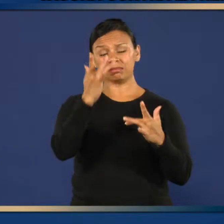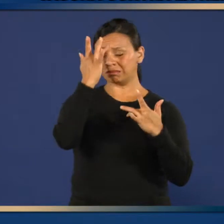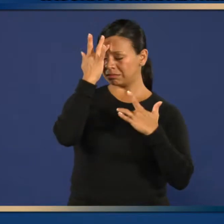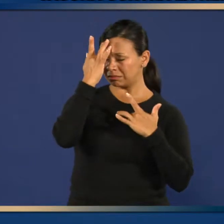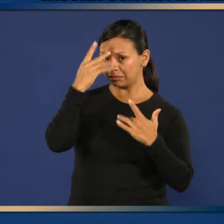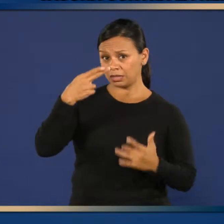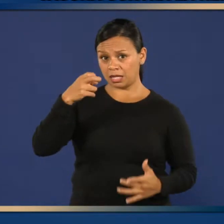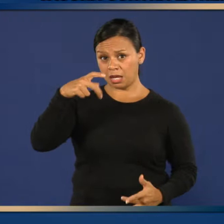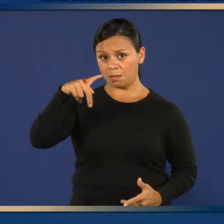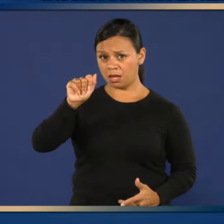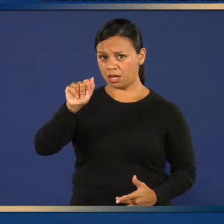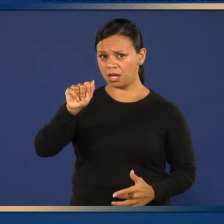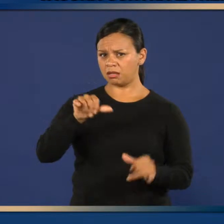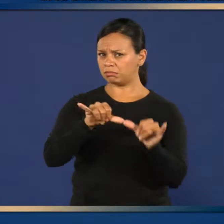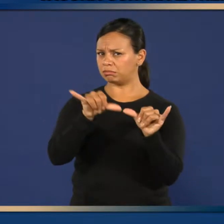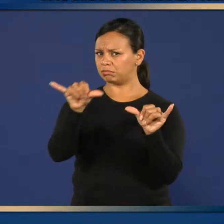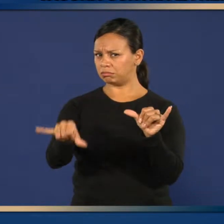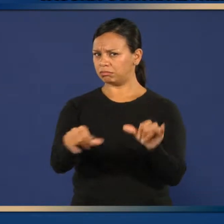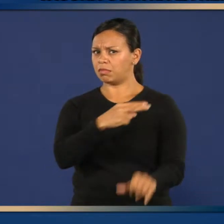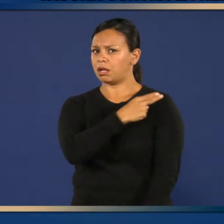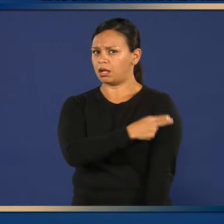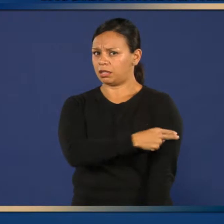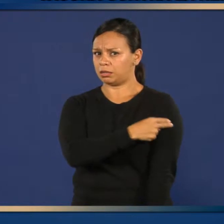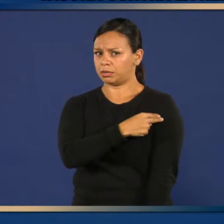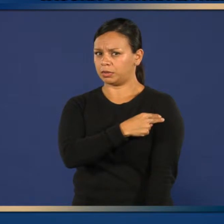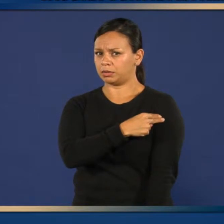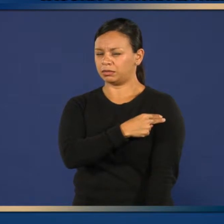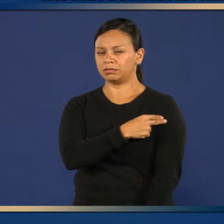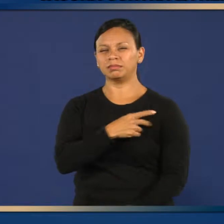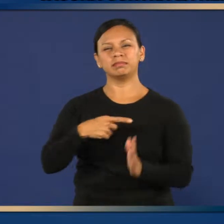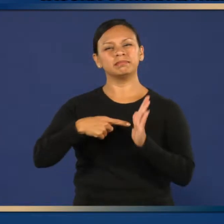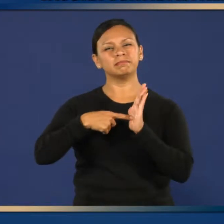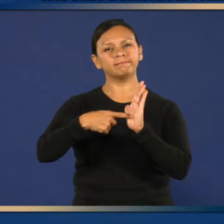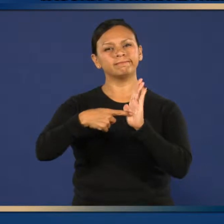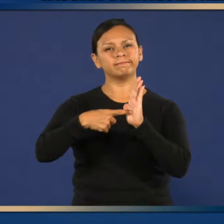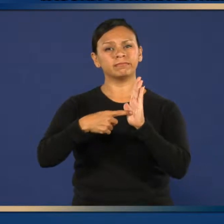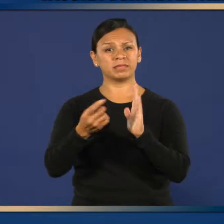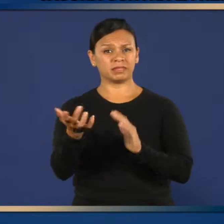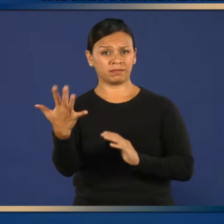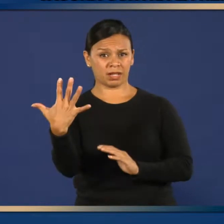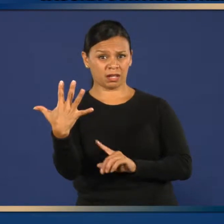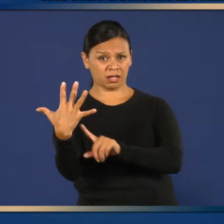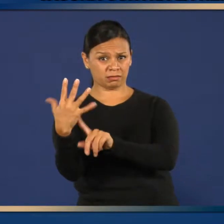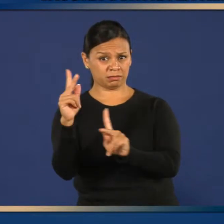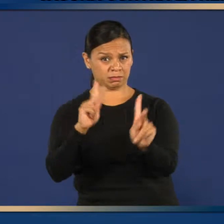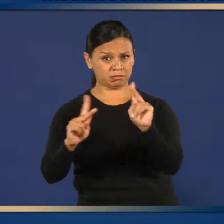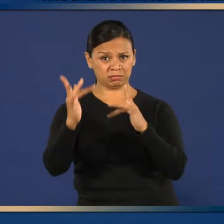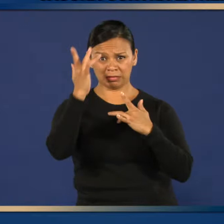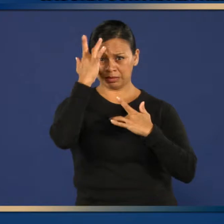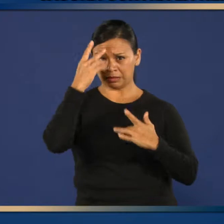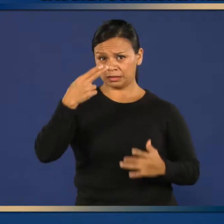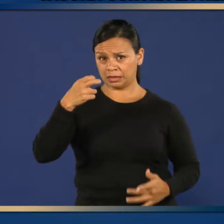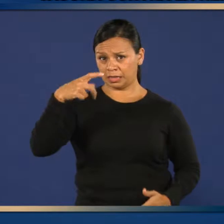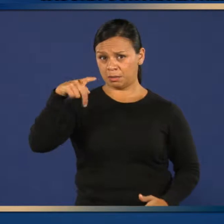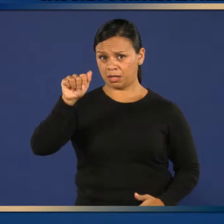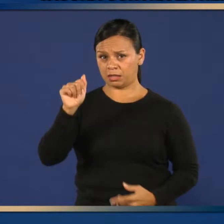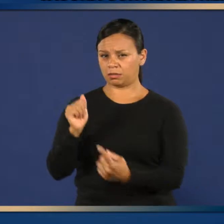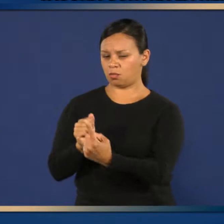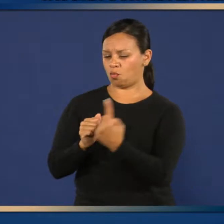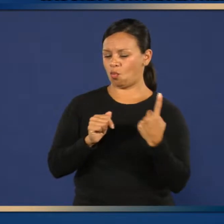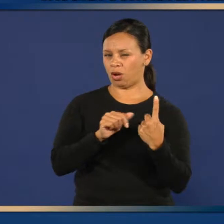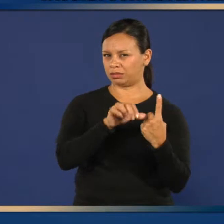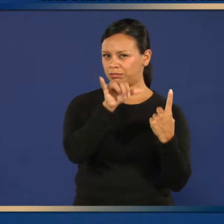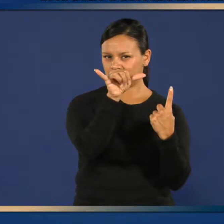ser hospitalizadas hasta casi 1 de cada 5 personas en